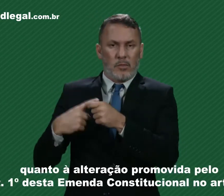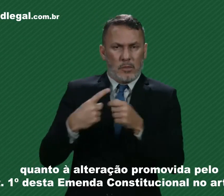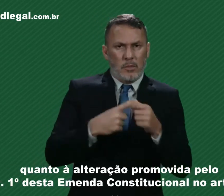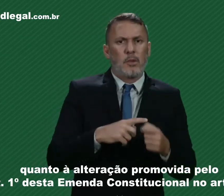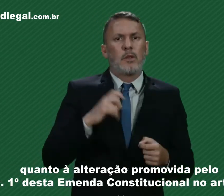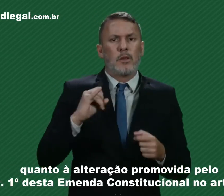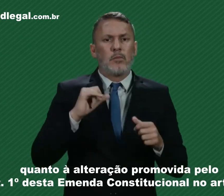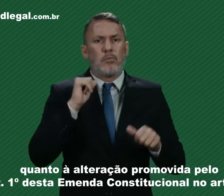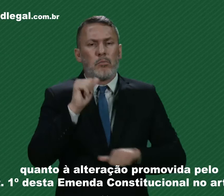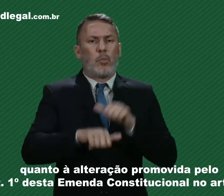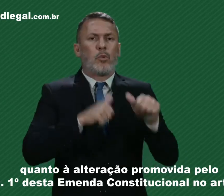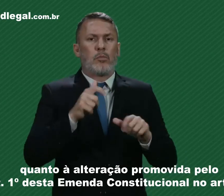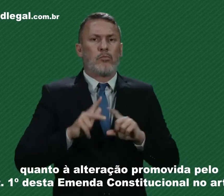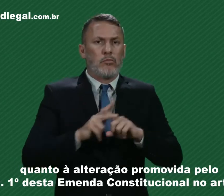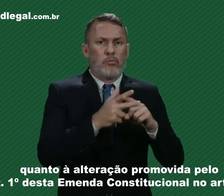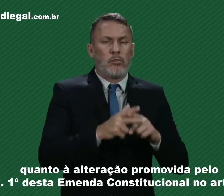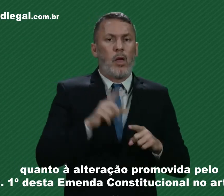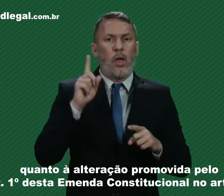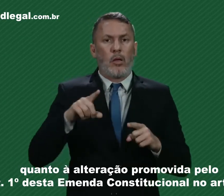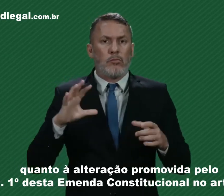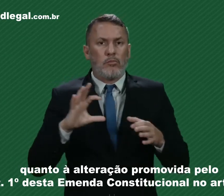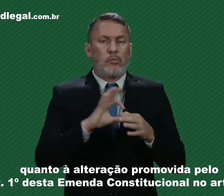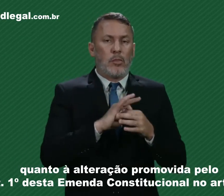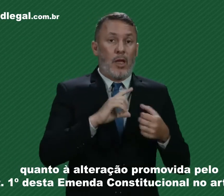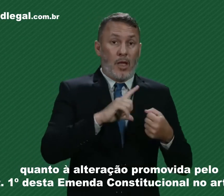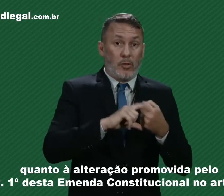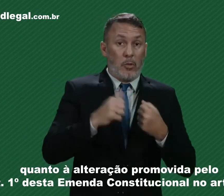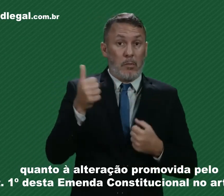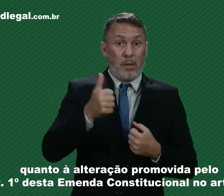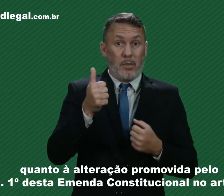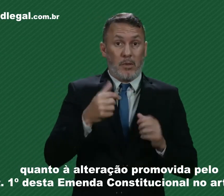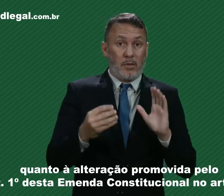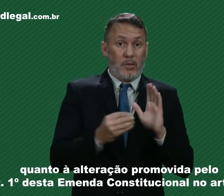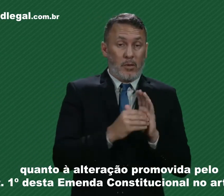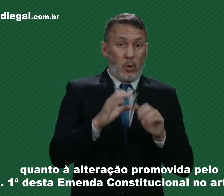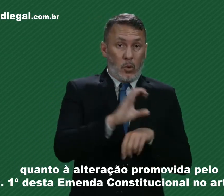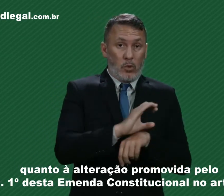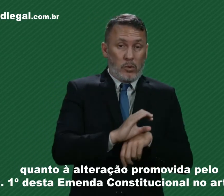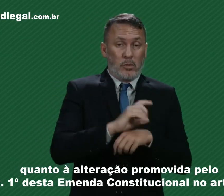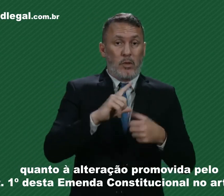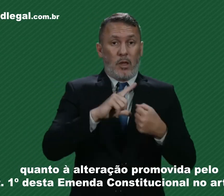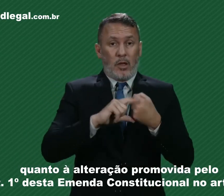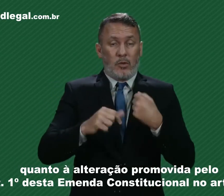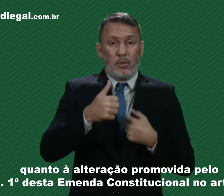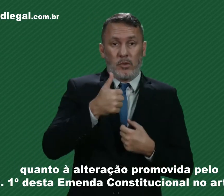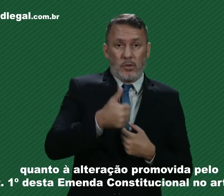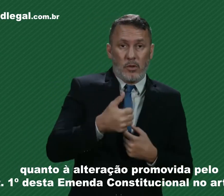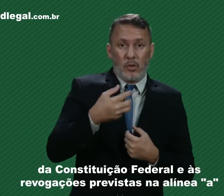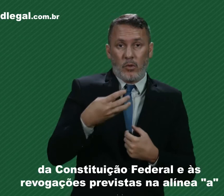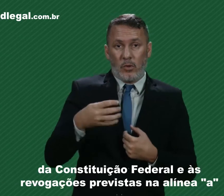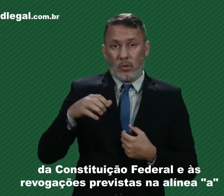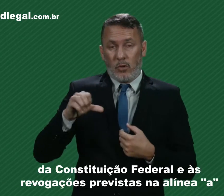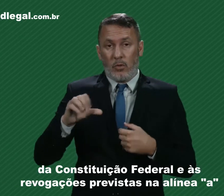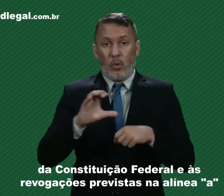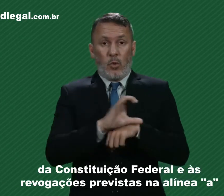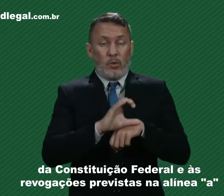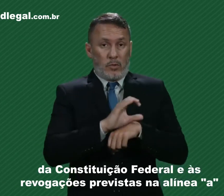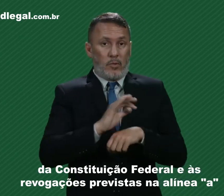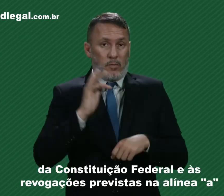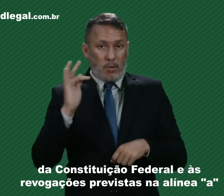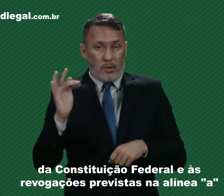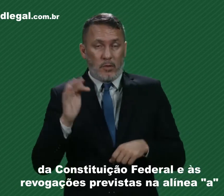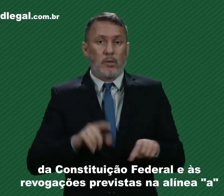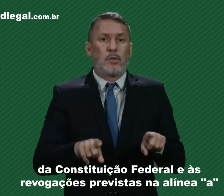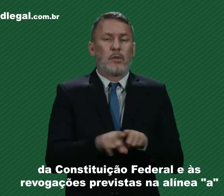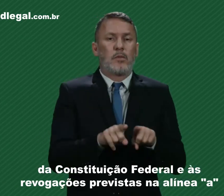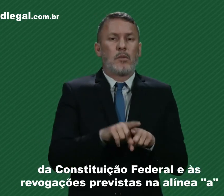quanto à alteração promovida pelo artigo 1º desta emenda constitucional no artigo 149 da Constituição